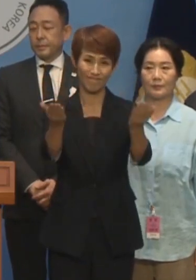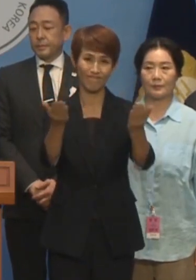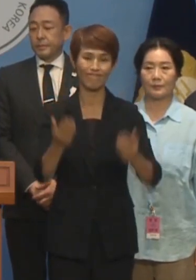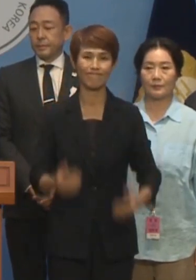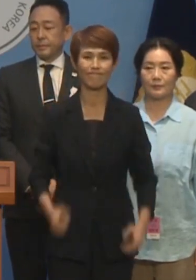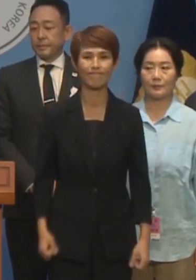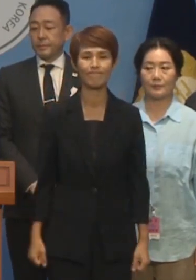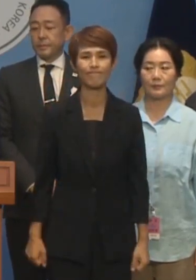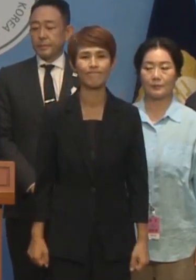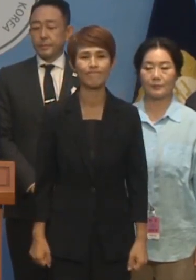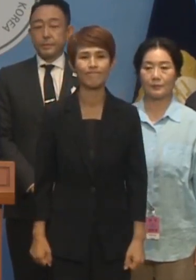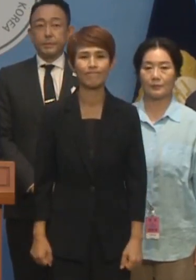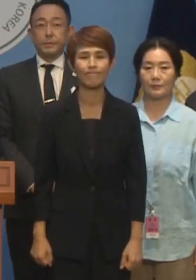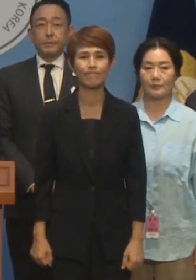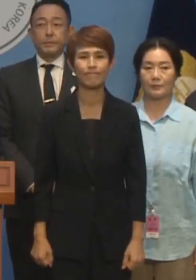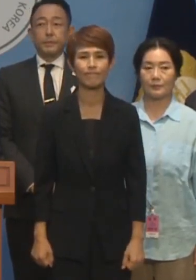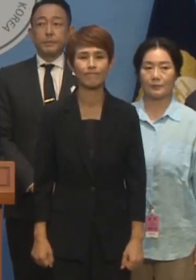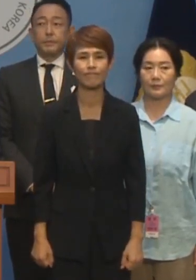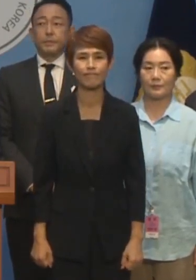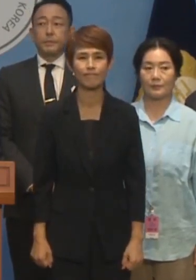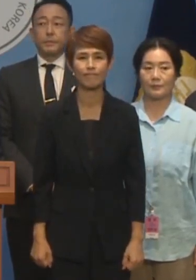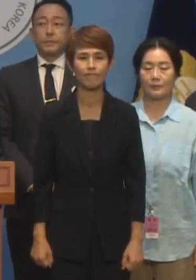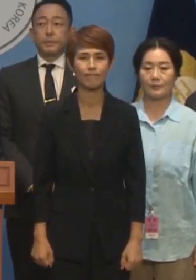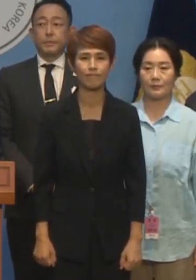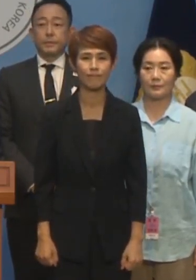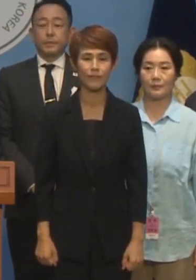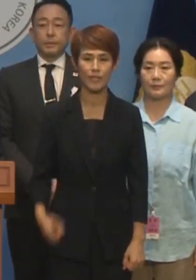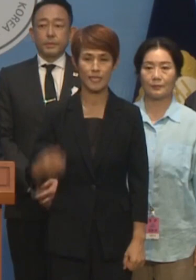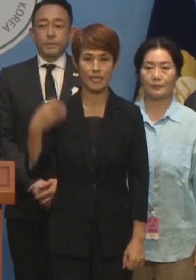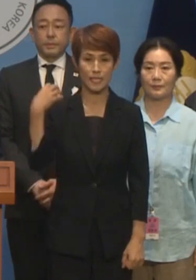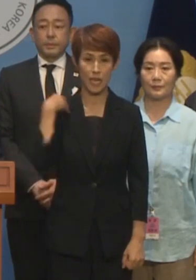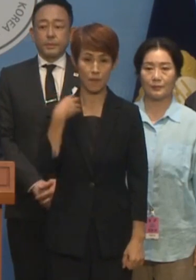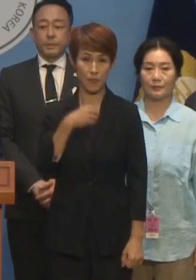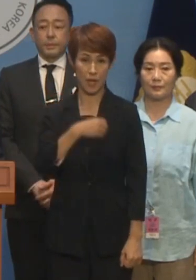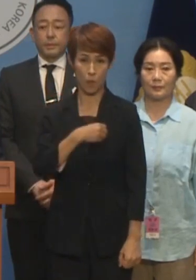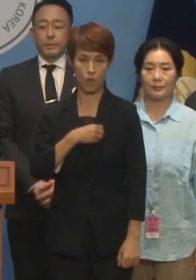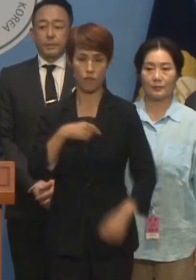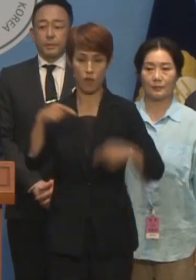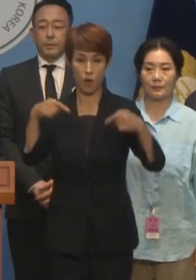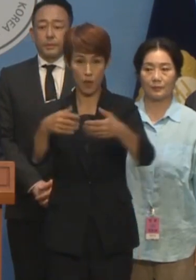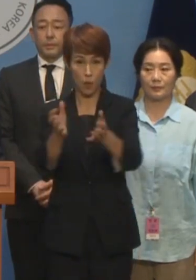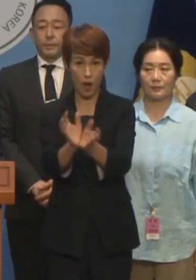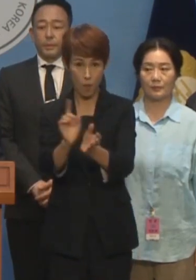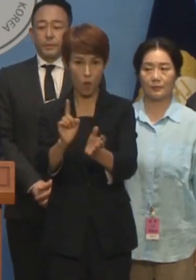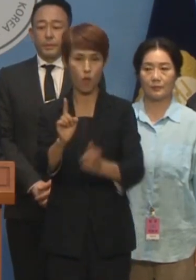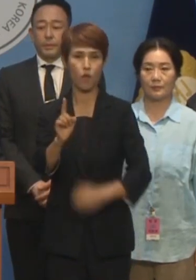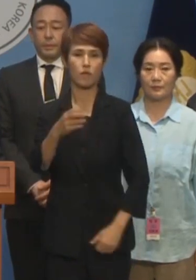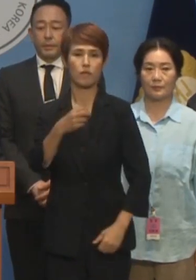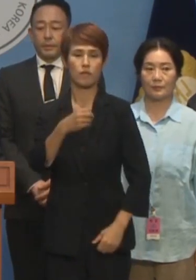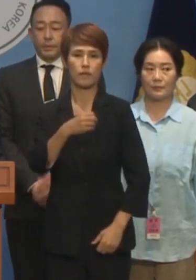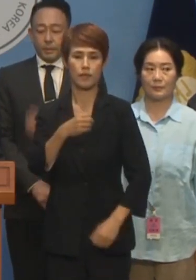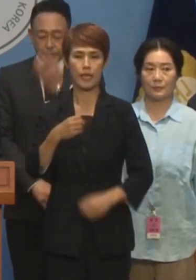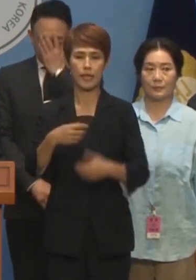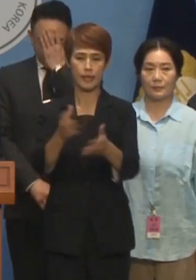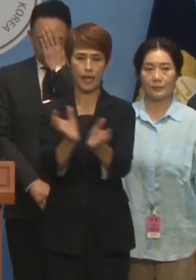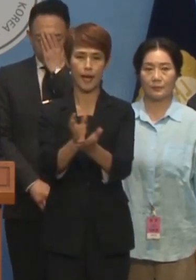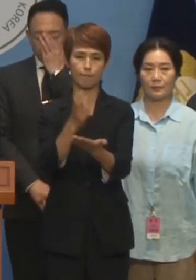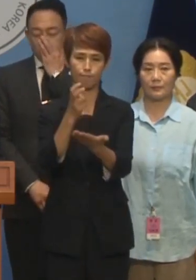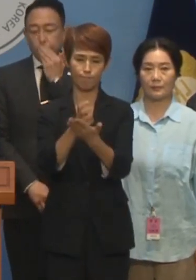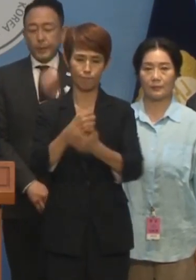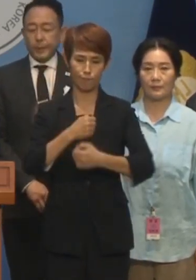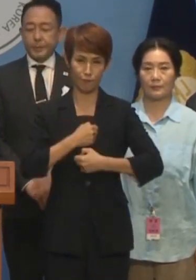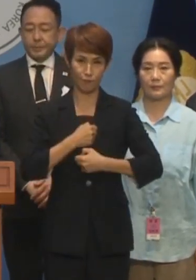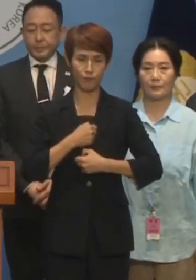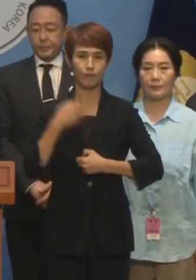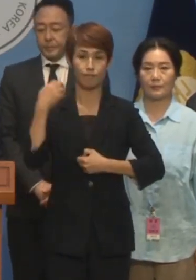소개를 드리겠습니다. 저희 국민의힘 책임당원협의회는 당원 당규를 준수하는